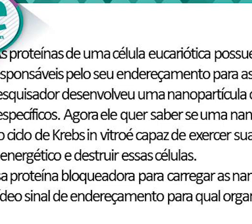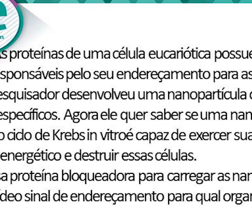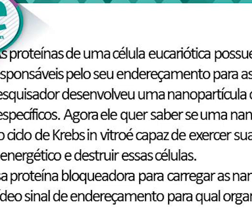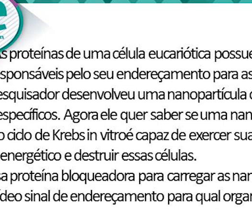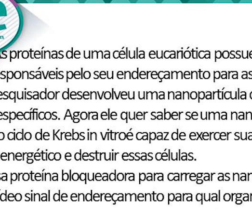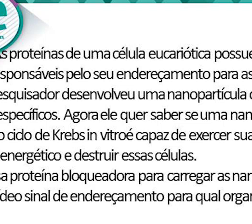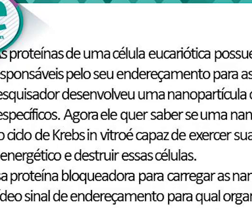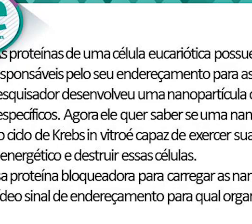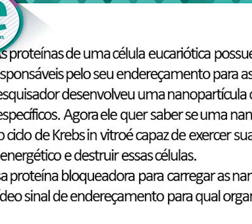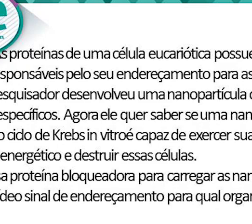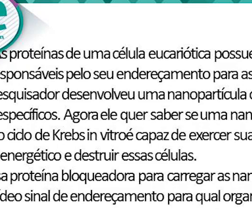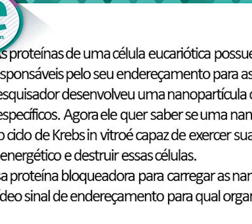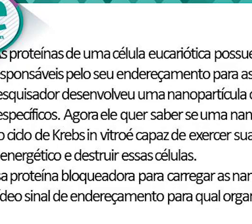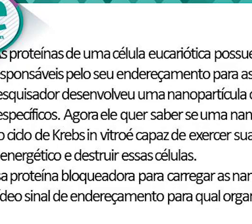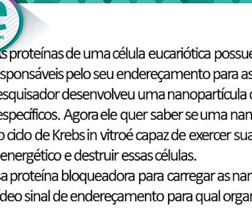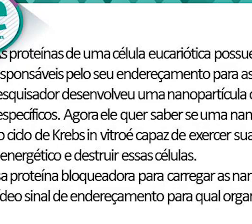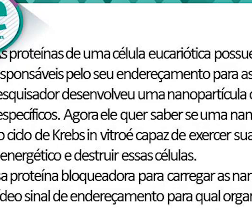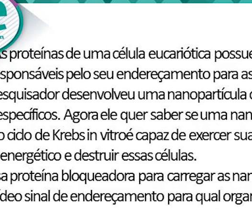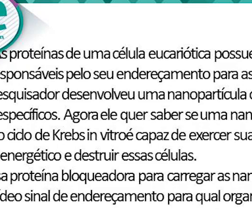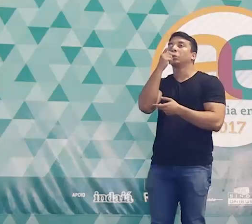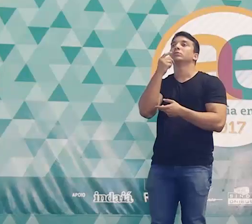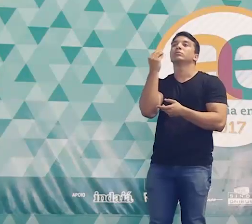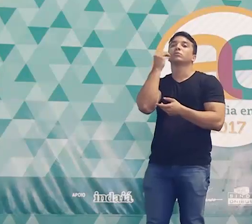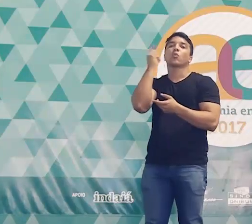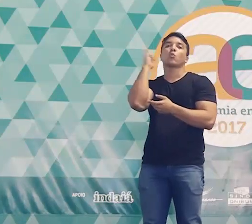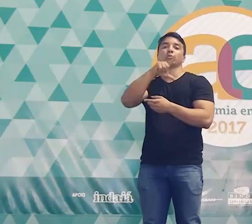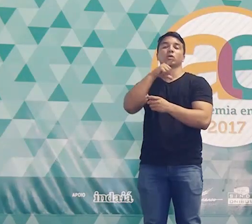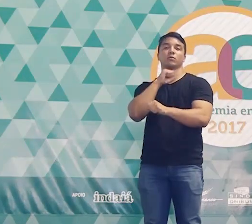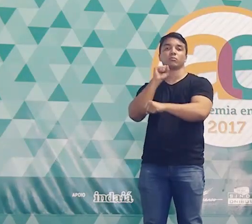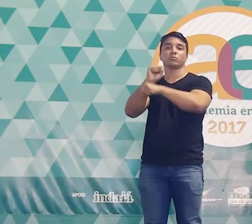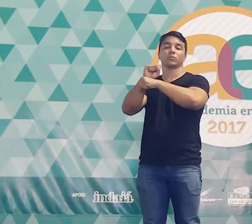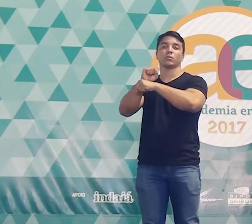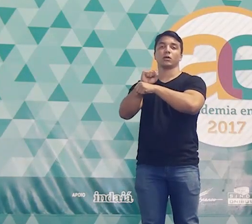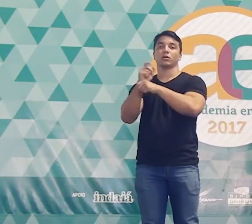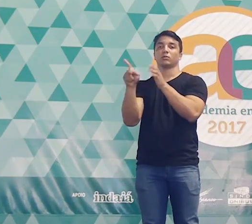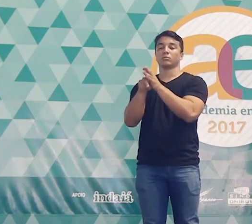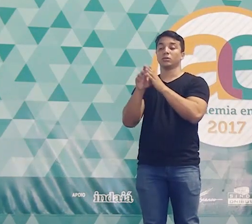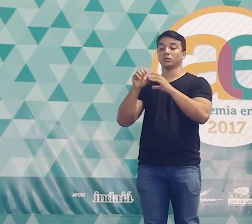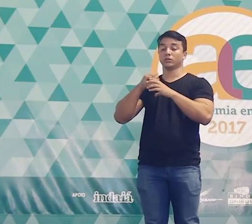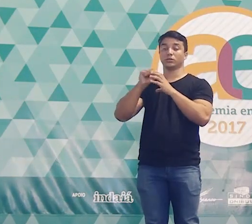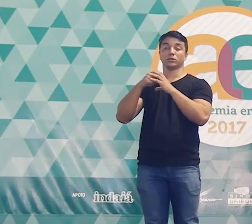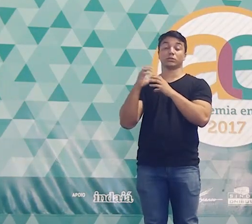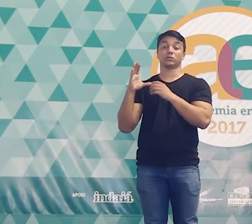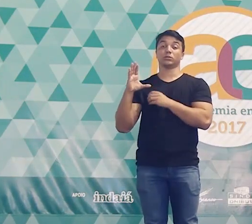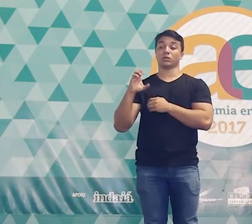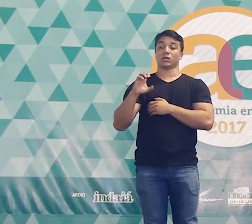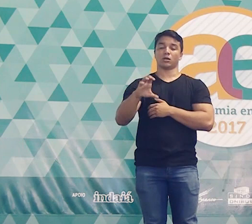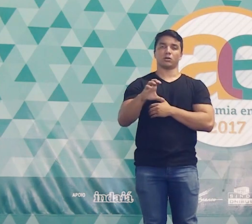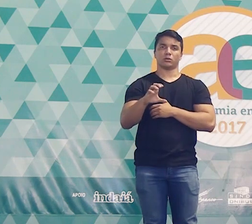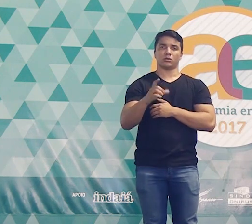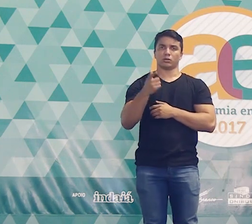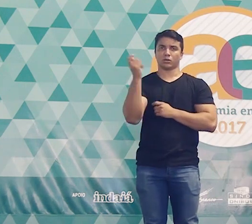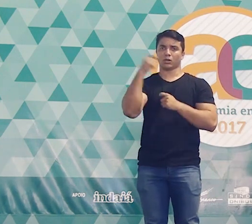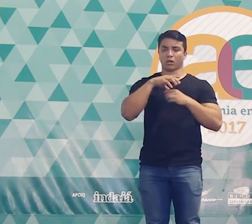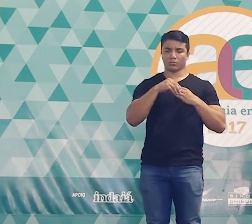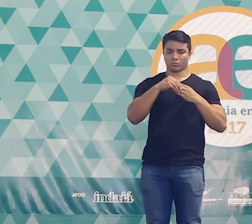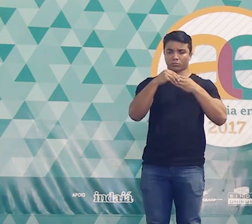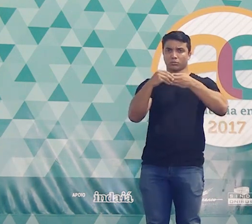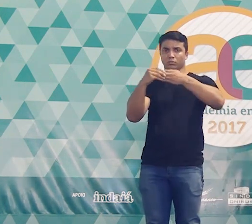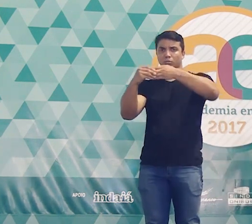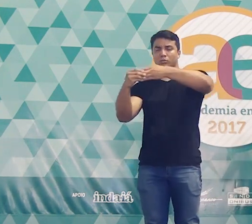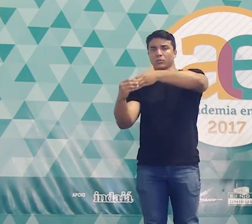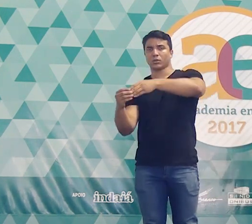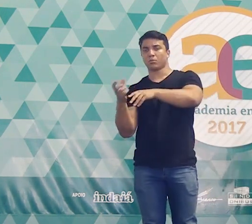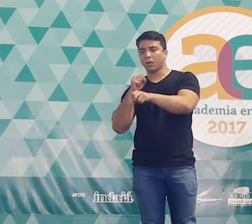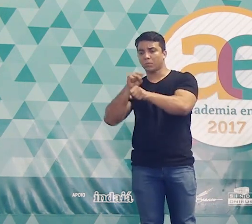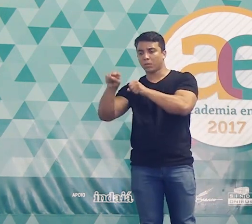vitro é capaz de exercer sua atividade em célula cancerosa, podendo cortar o aporte energético e